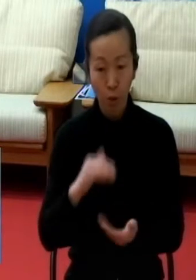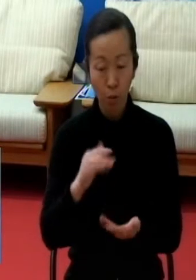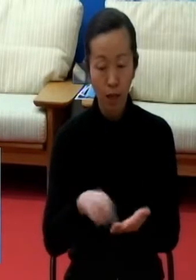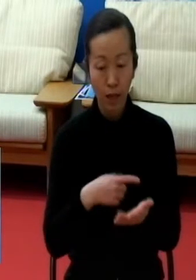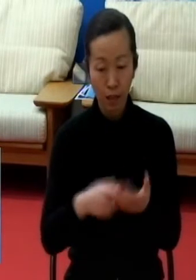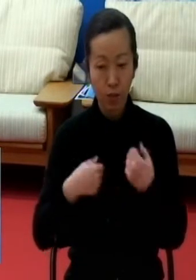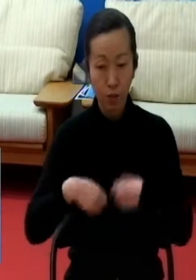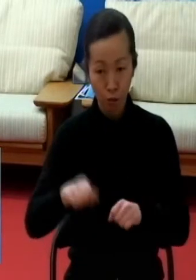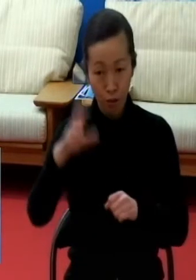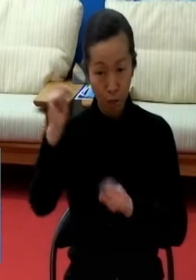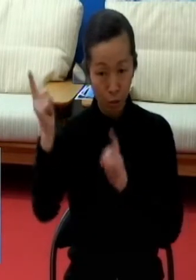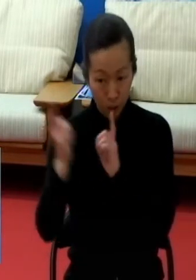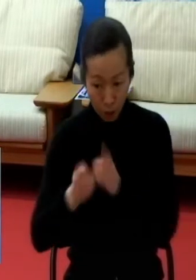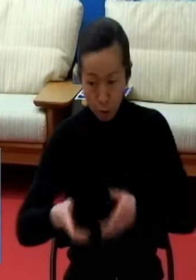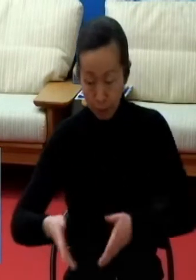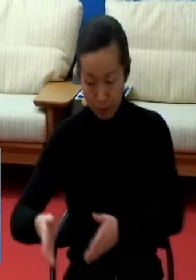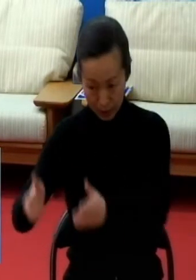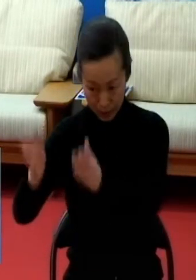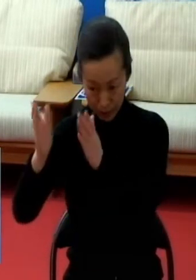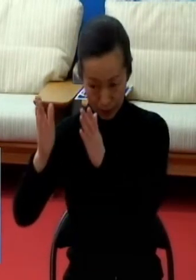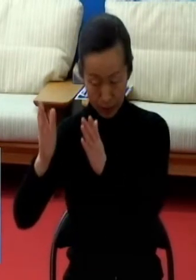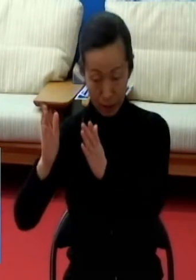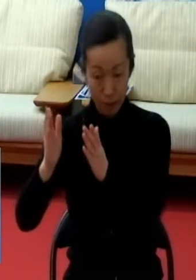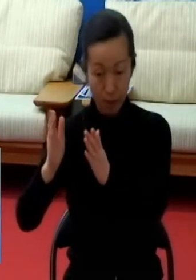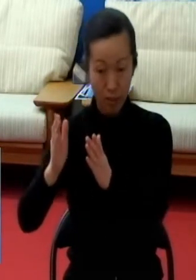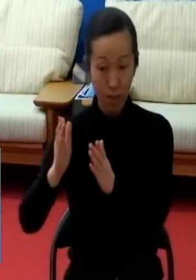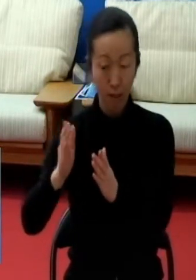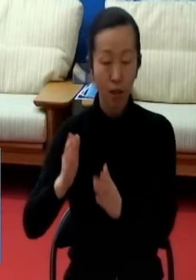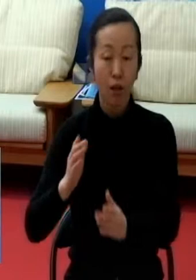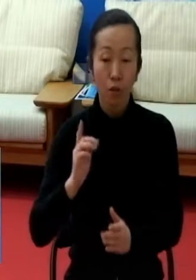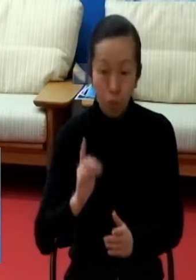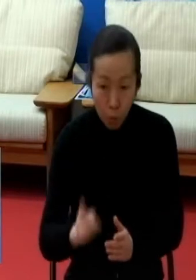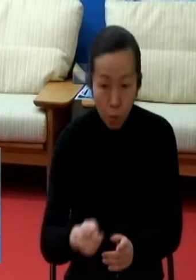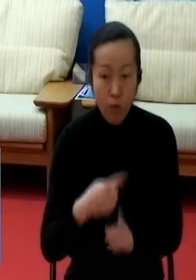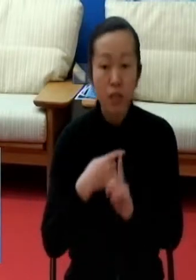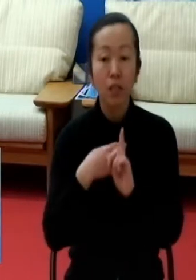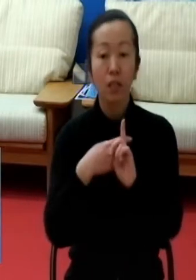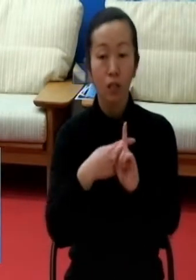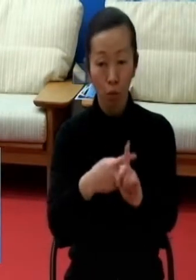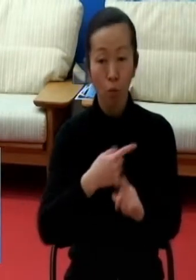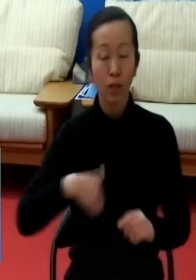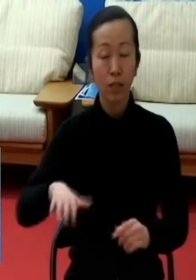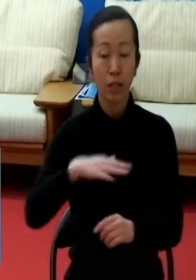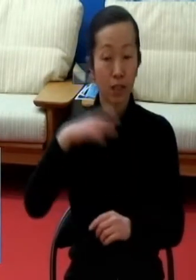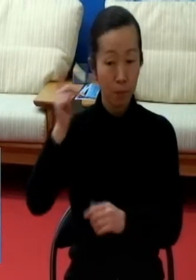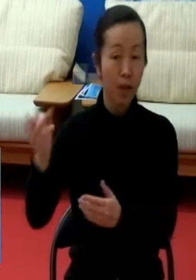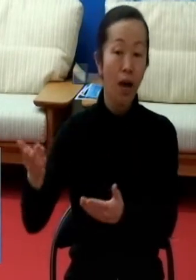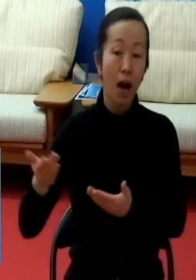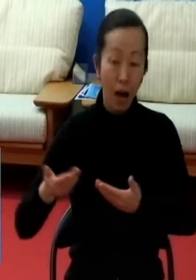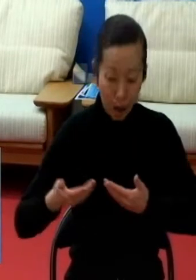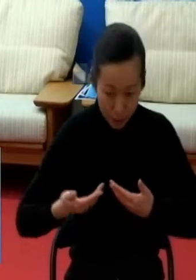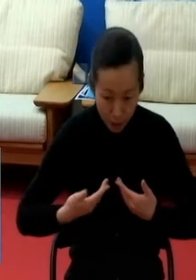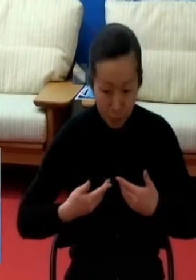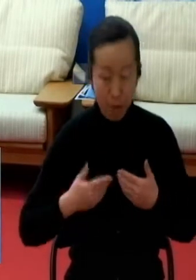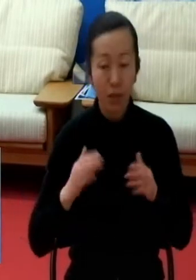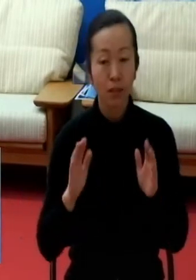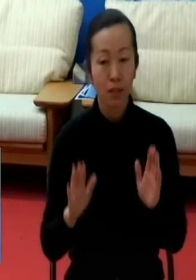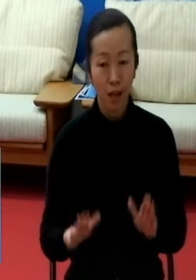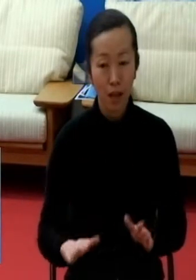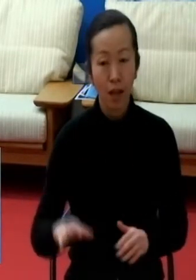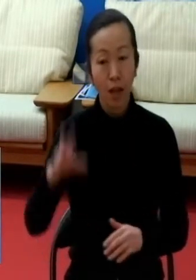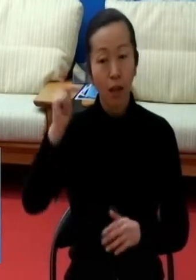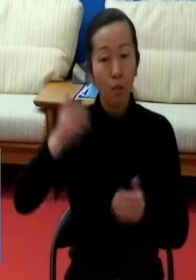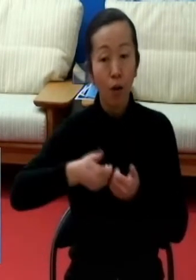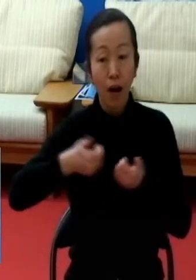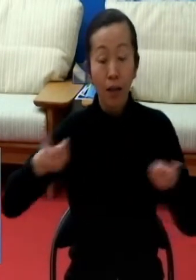決する神様と出会う道、 예, 그리스도를 우리에게 주신 것입니다. そのキリストを私たちにくださいました。 하나님 떠난 사람은 하나님 만나야 됩니다. 神